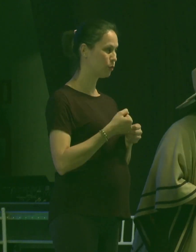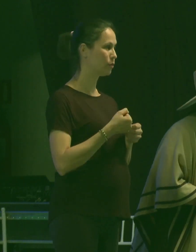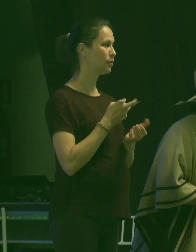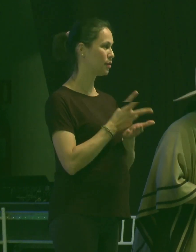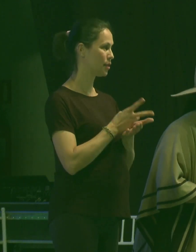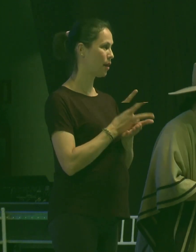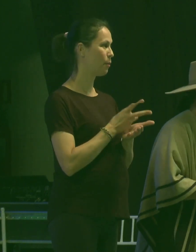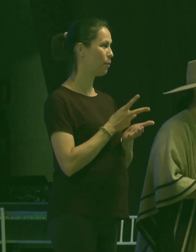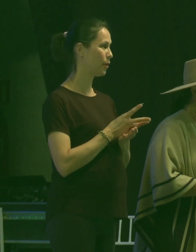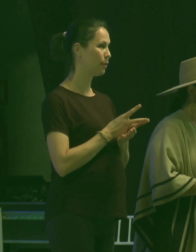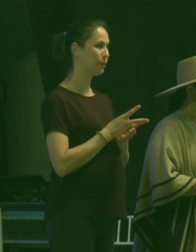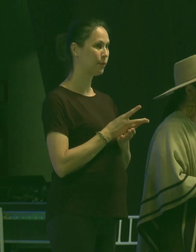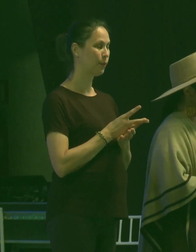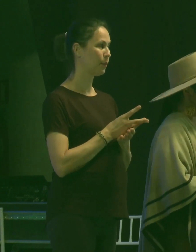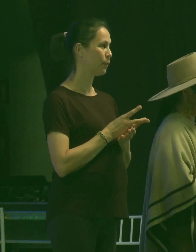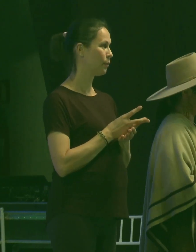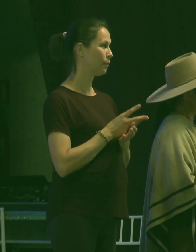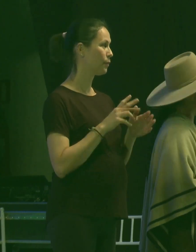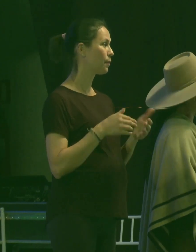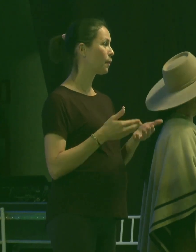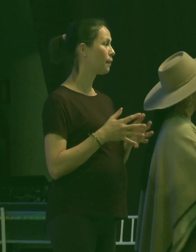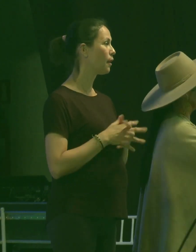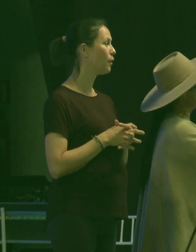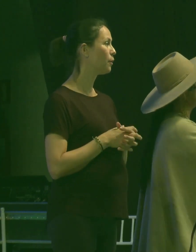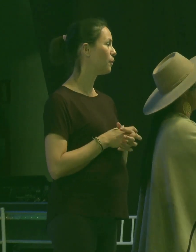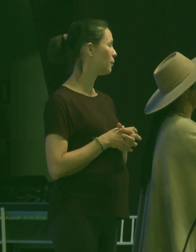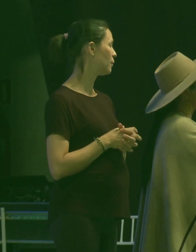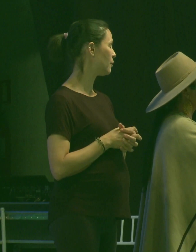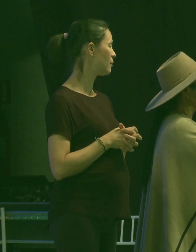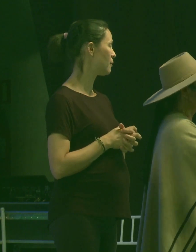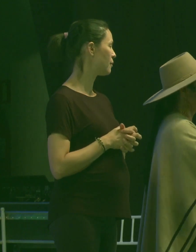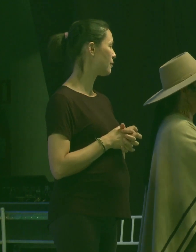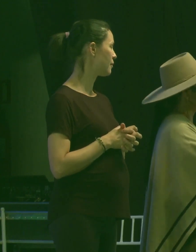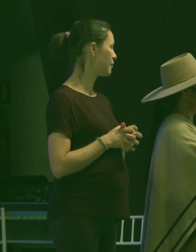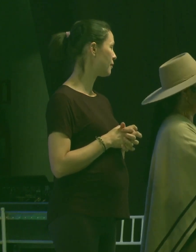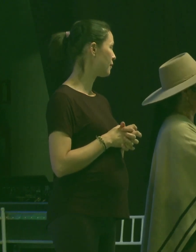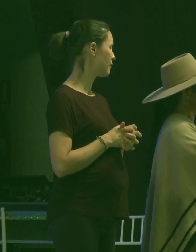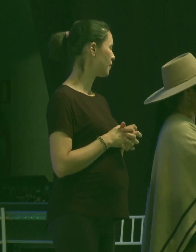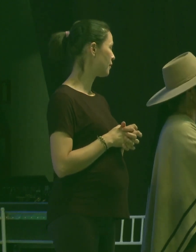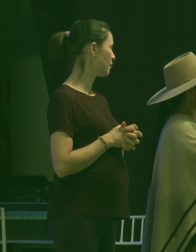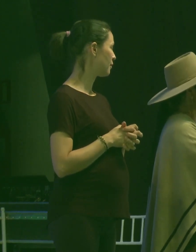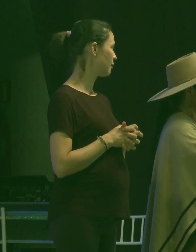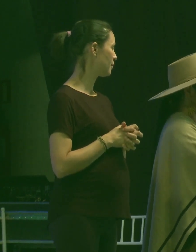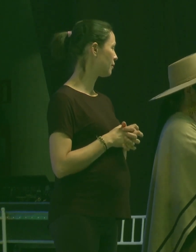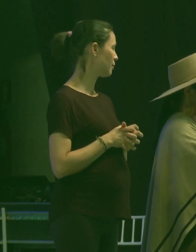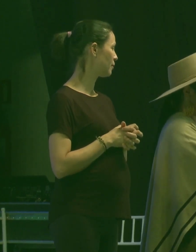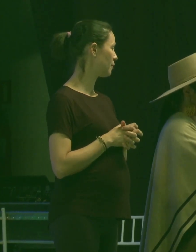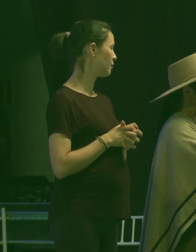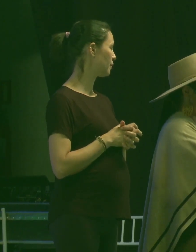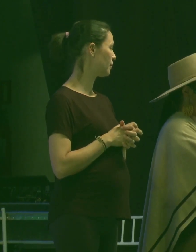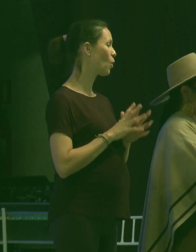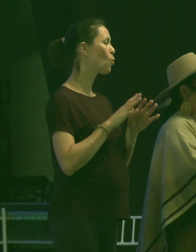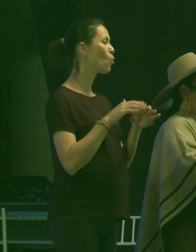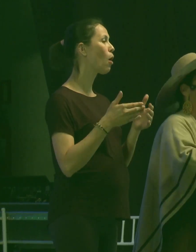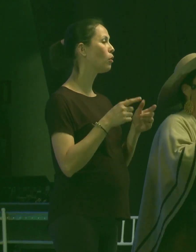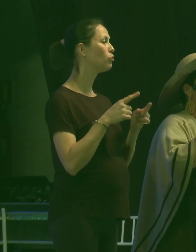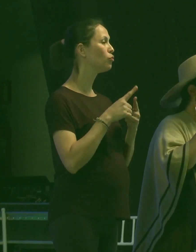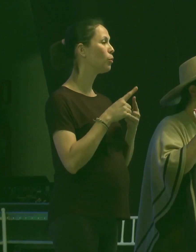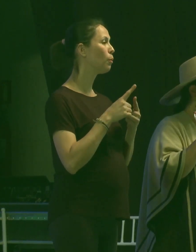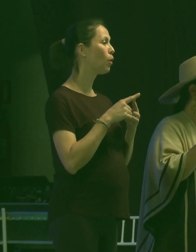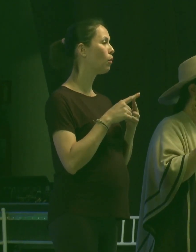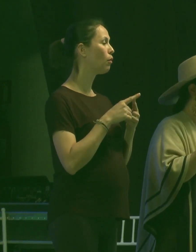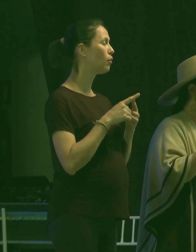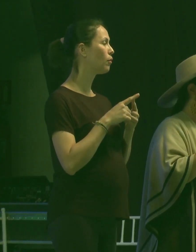do Canto de Luz. Muito bem. Vamos lá? Ele toca, posso dizer o instrumento? Diga, por gentileza. Ele é,